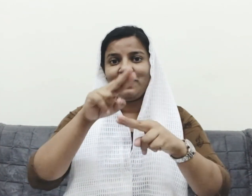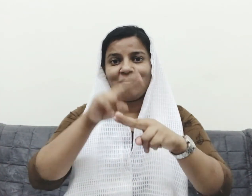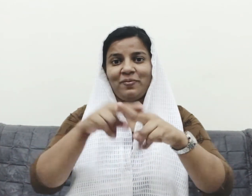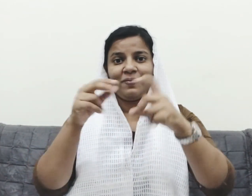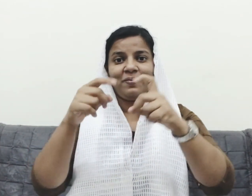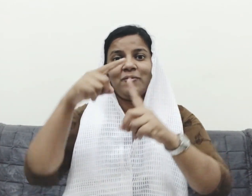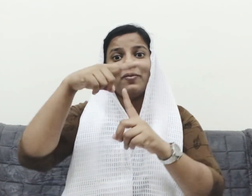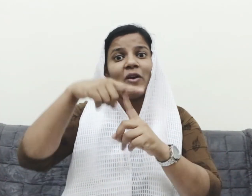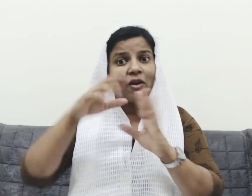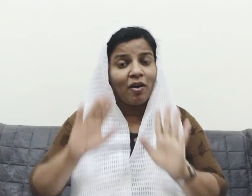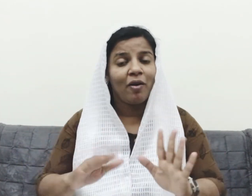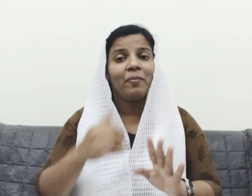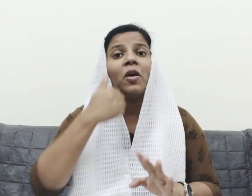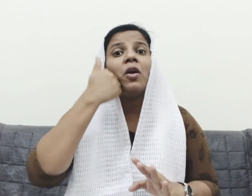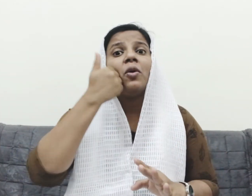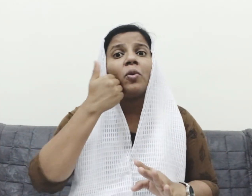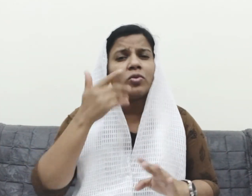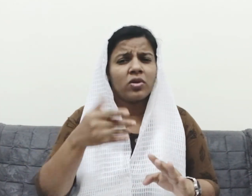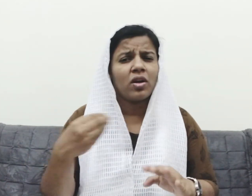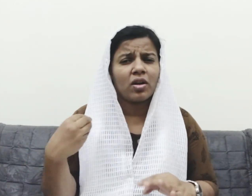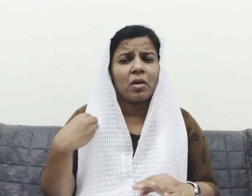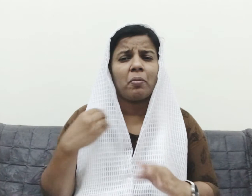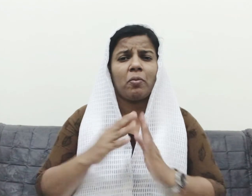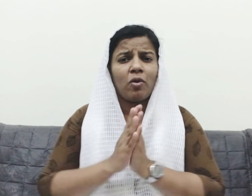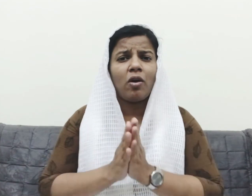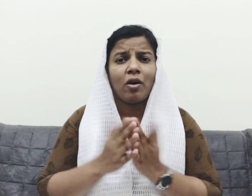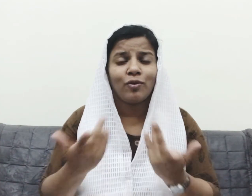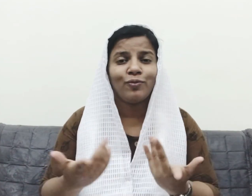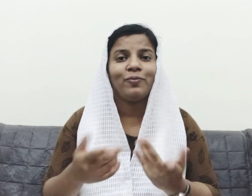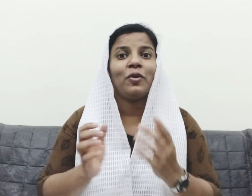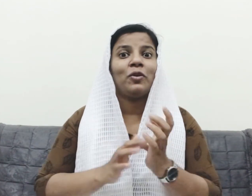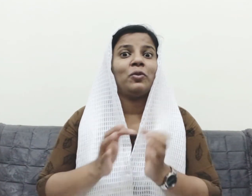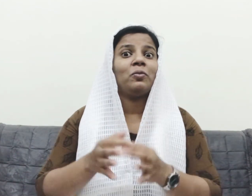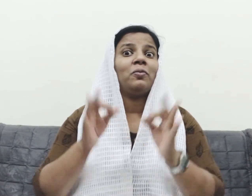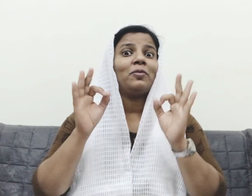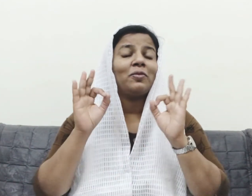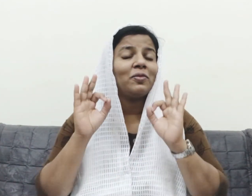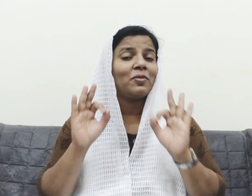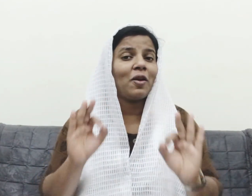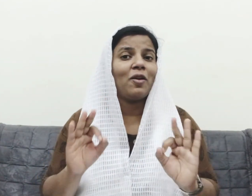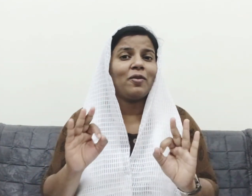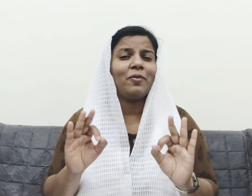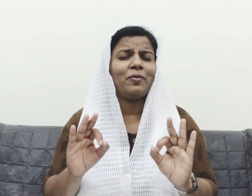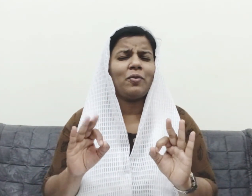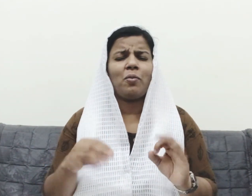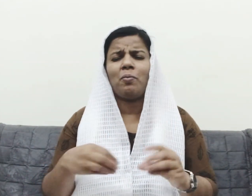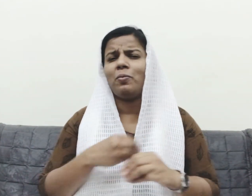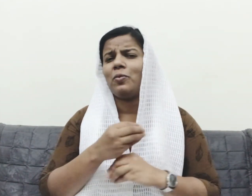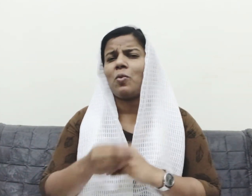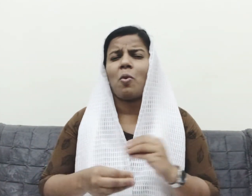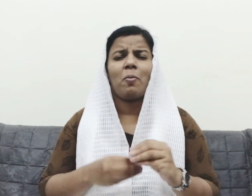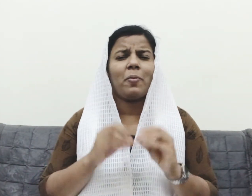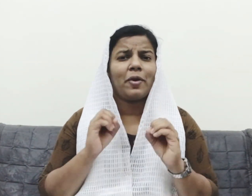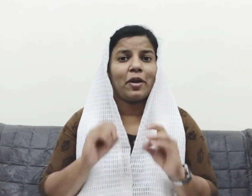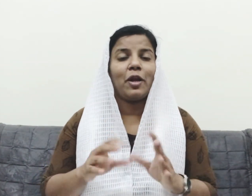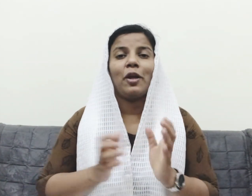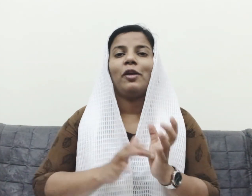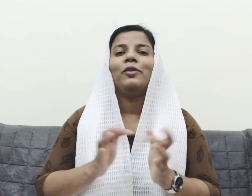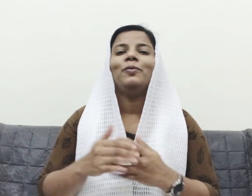പെർഫെക്റ്റായിട്ടുമുള്ളതാണ് തരുന്നത്. നിങ്ങൾ രോഗസൗഖ്യത്തിന് വേണ്ടി പ്രാർത്ഥിക്കുന്ന വ്യക്തിയാണോ? ഏറ്റവും നല്ല രീതിയിൽ, ഒരു കുഴപ്പവും ഇല്ലാത്ത രീതിയിൽ സൗഖ്യമാക്കി